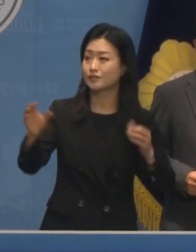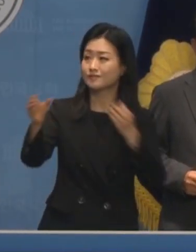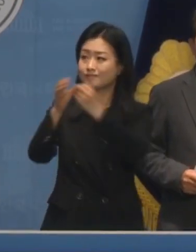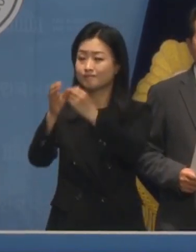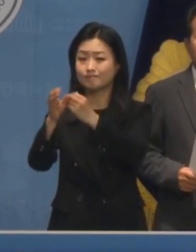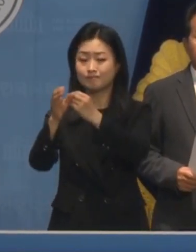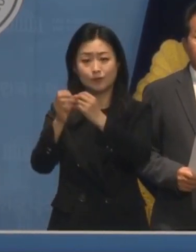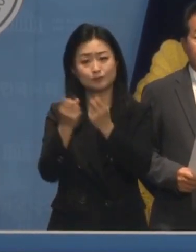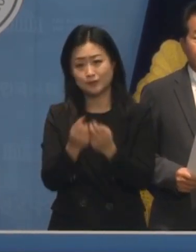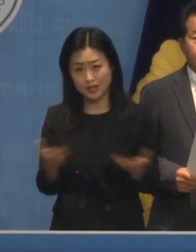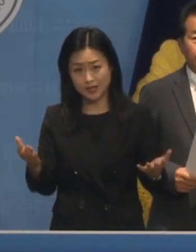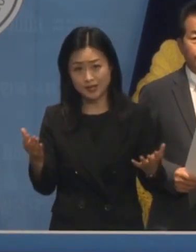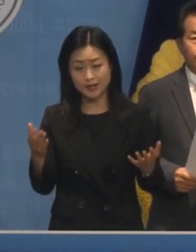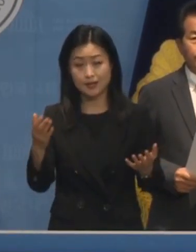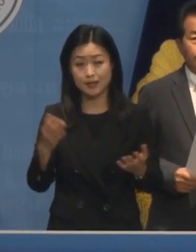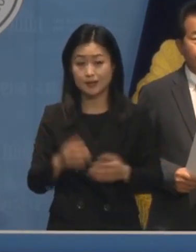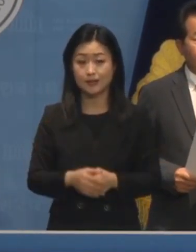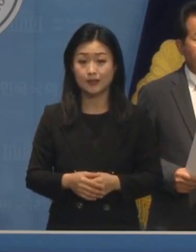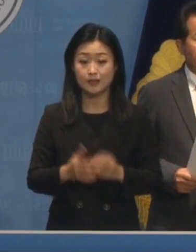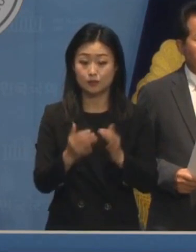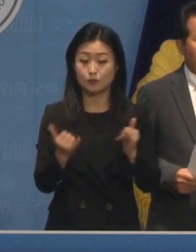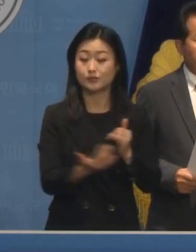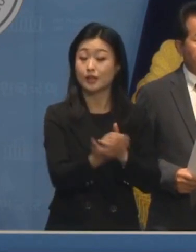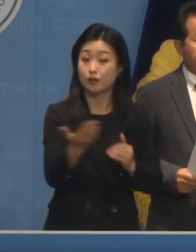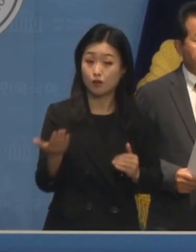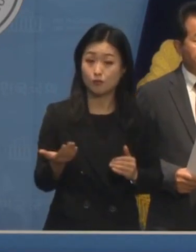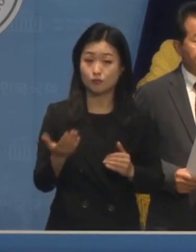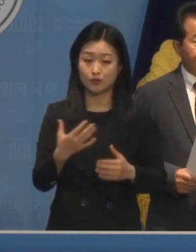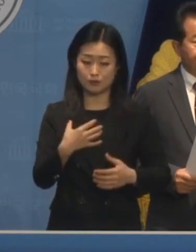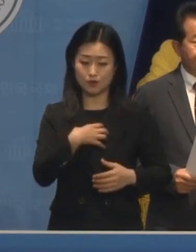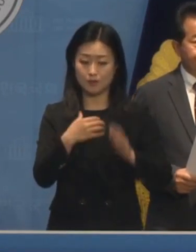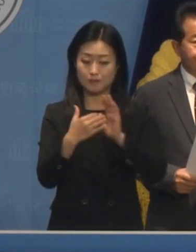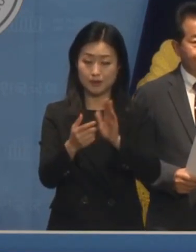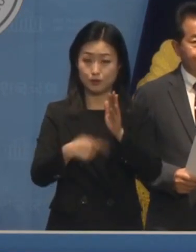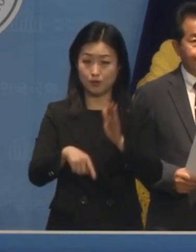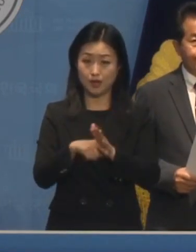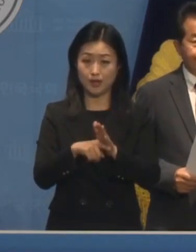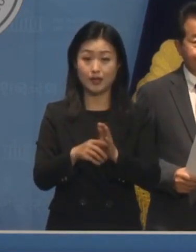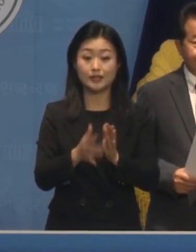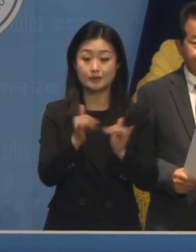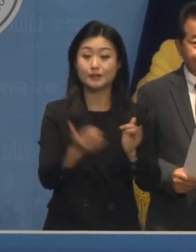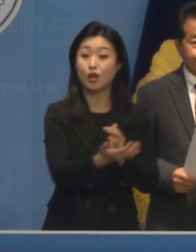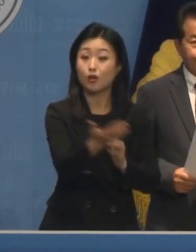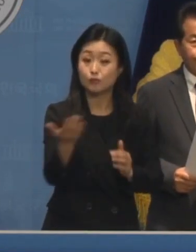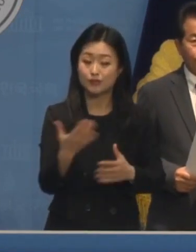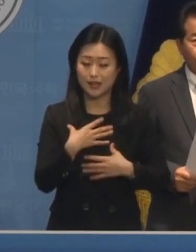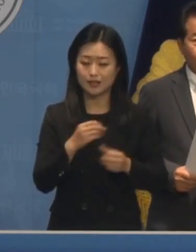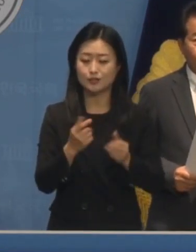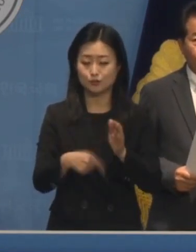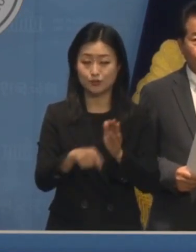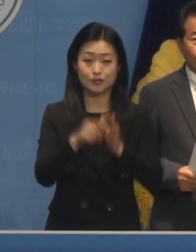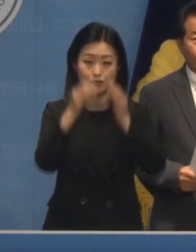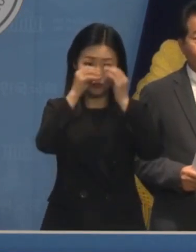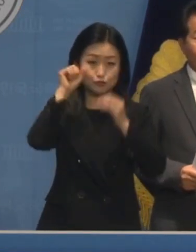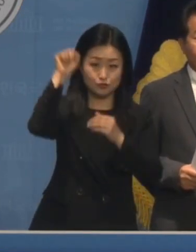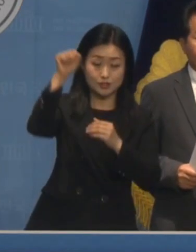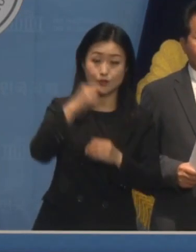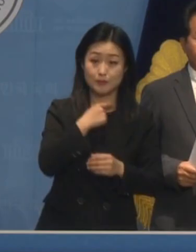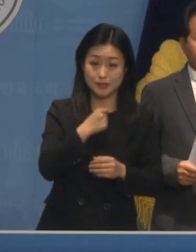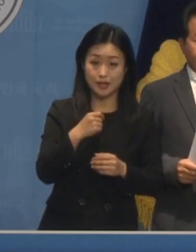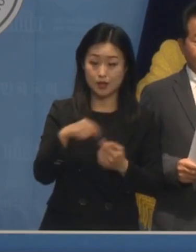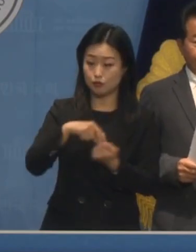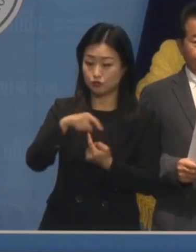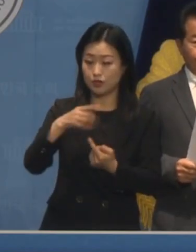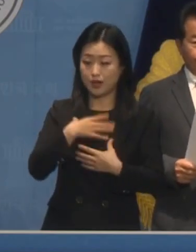노동자 시민안전을 위한 투쟁을 멈추지 않겠 인천공항 지역 지부는 안정적 공항 운영을